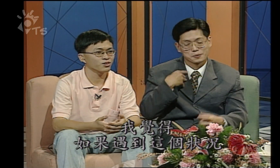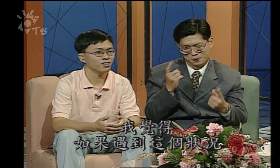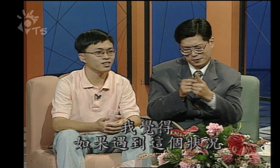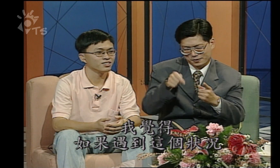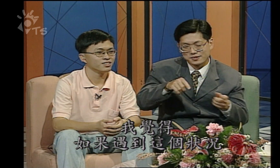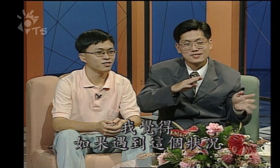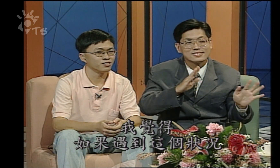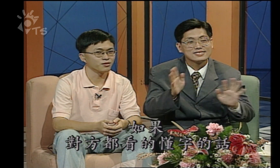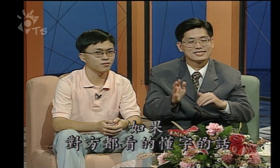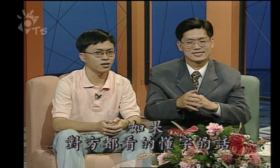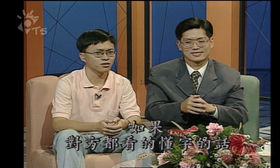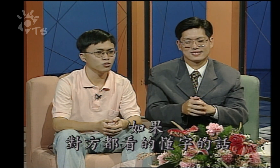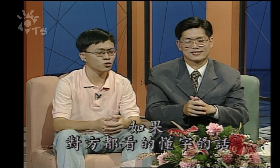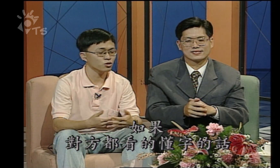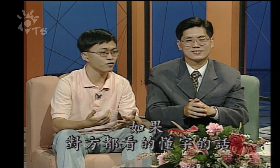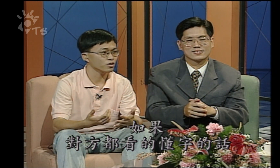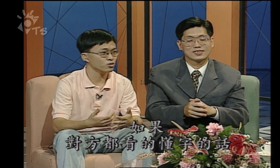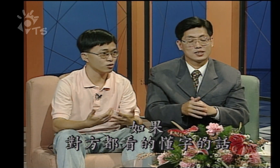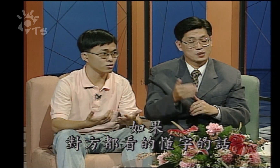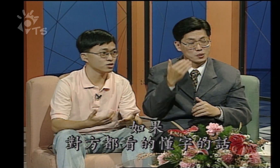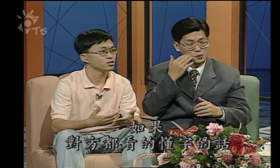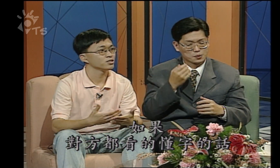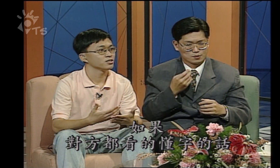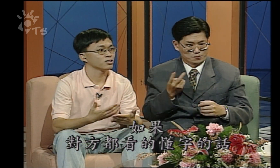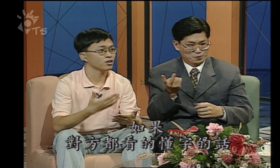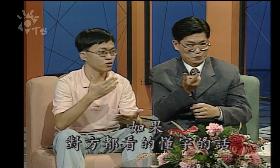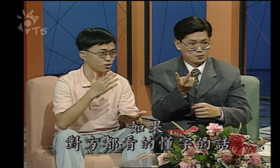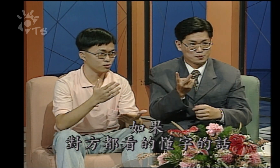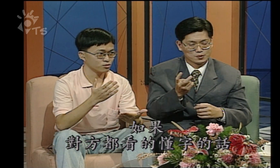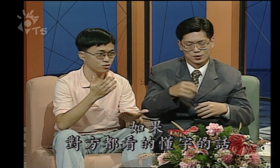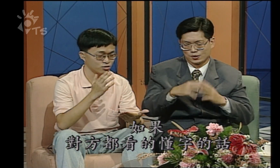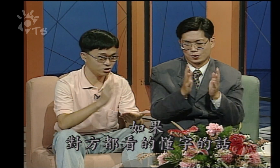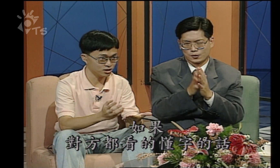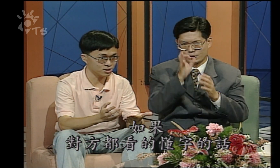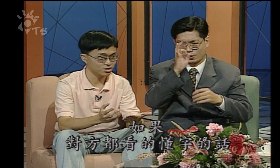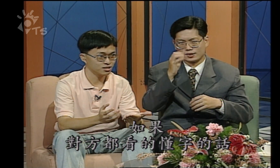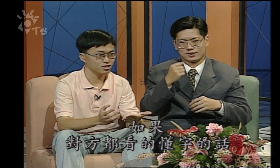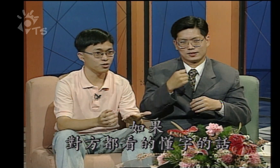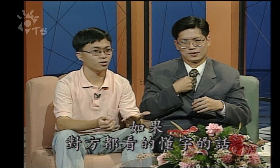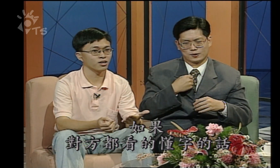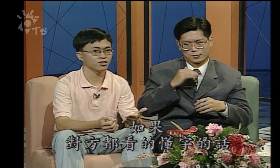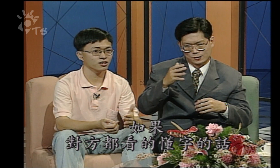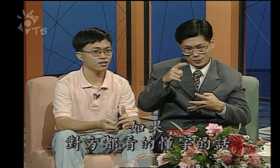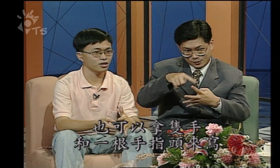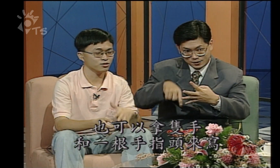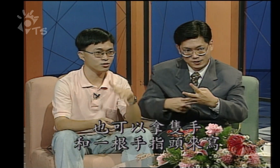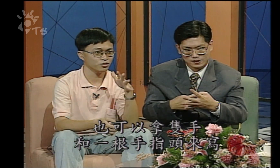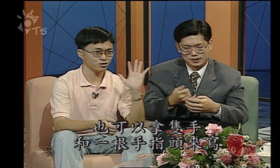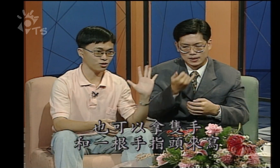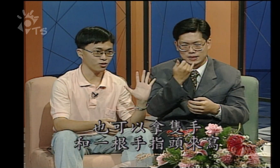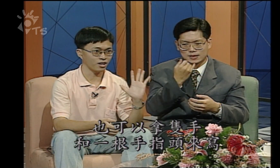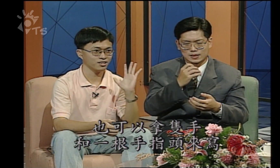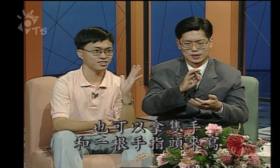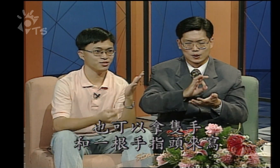况，明白，如果对方都懂得看得懂是的话，也可以拿只手啊，用